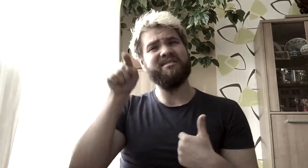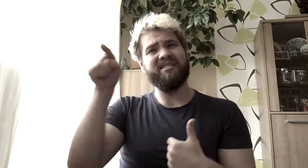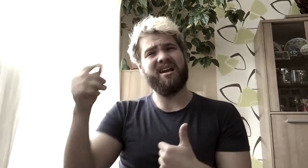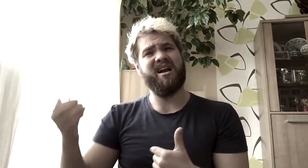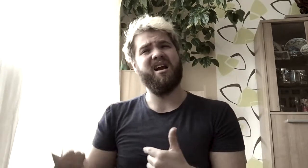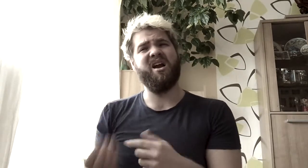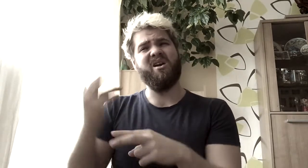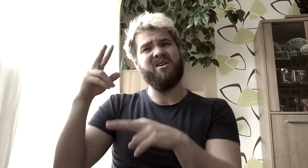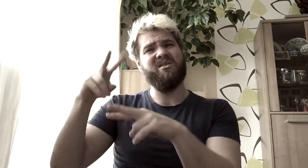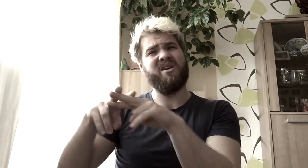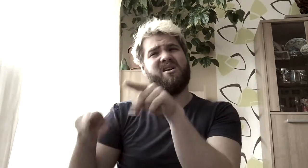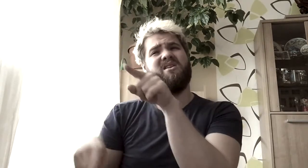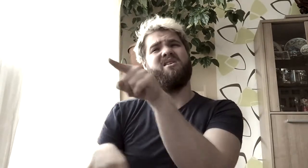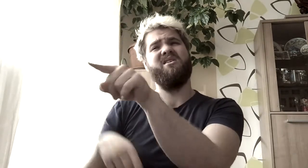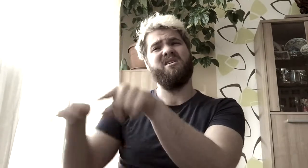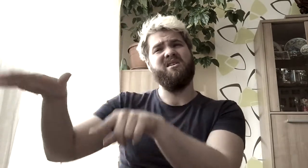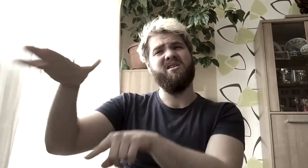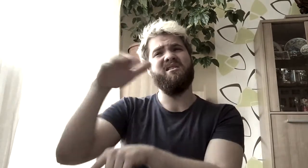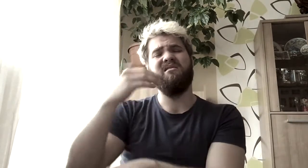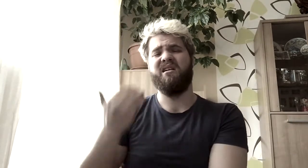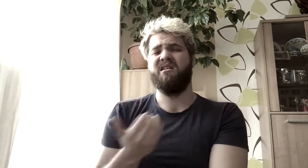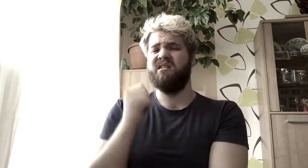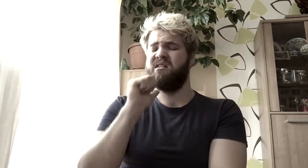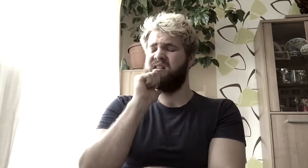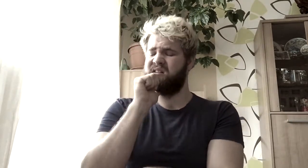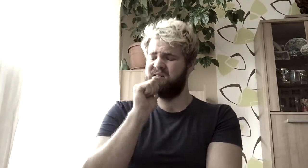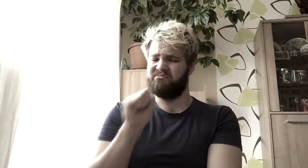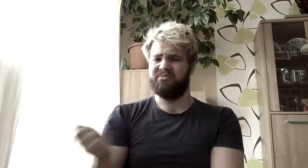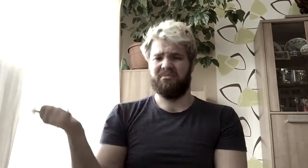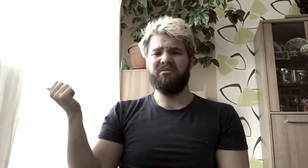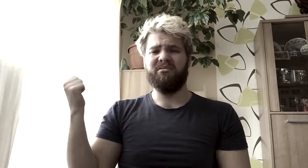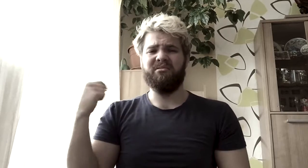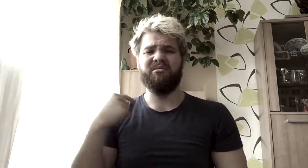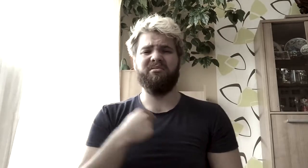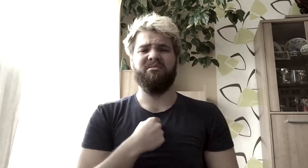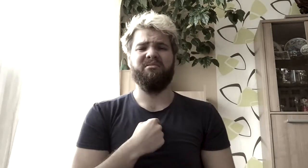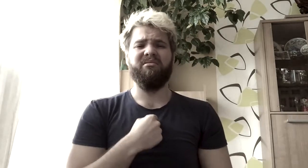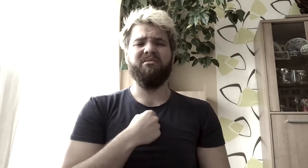Ben bu yerde yaşamadım.